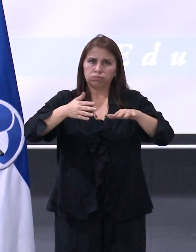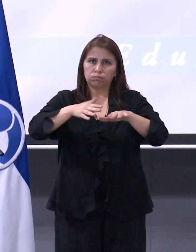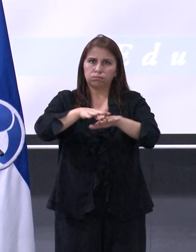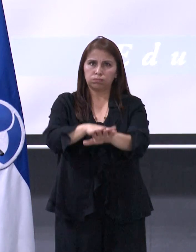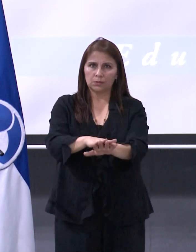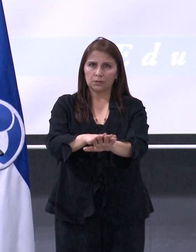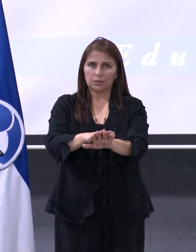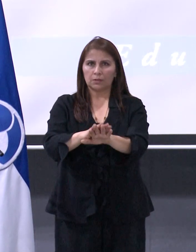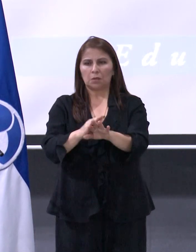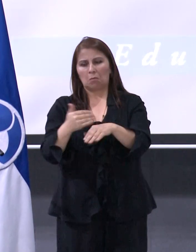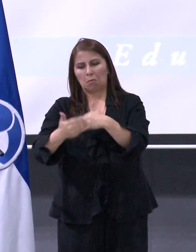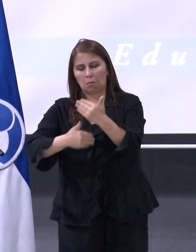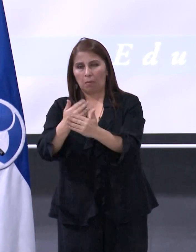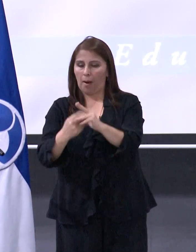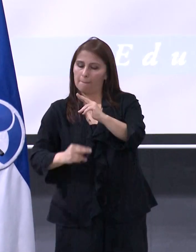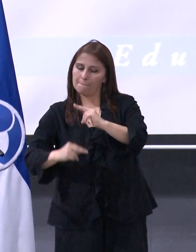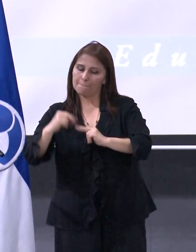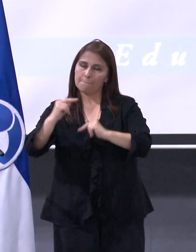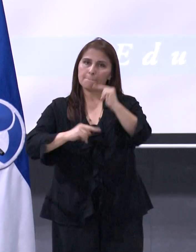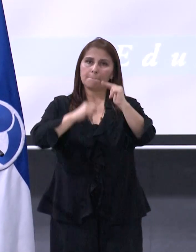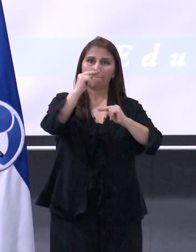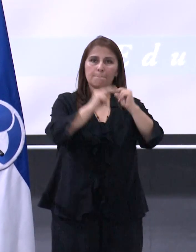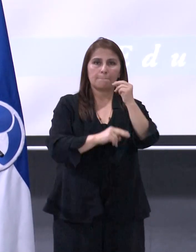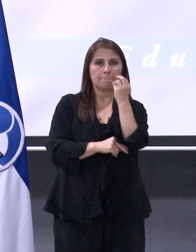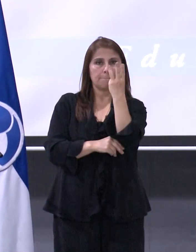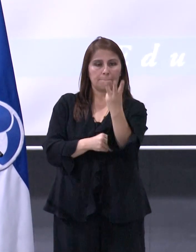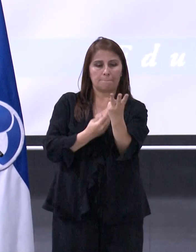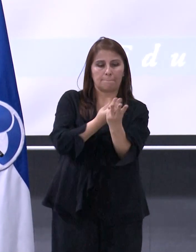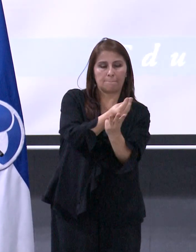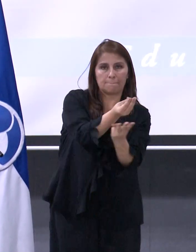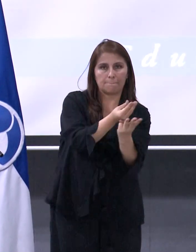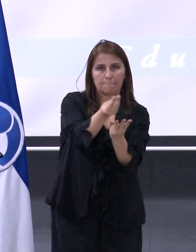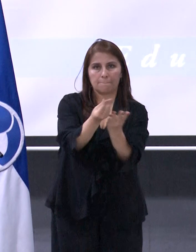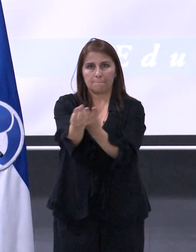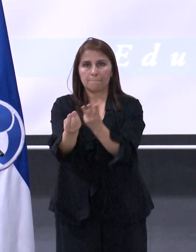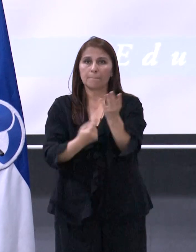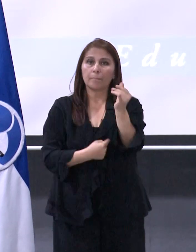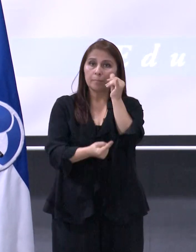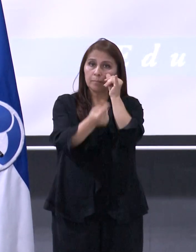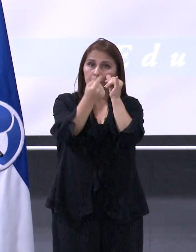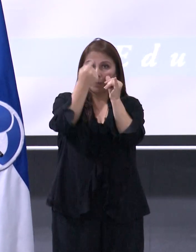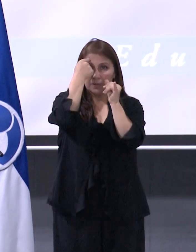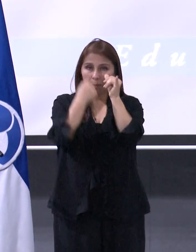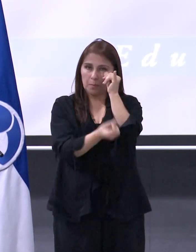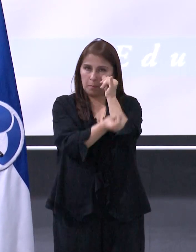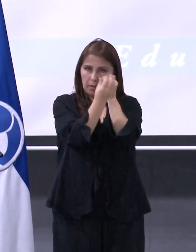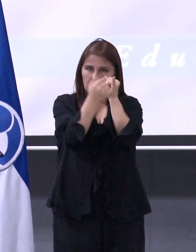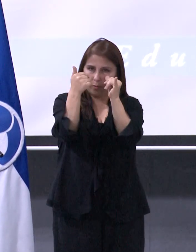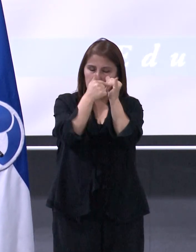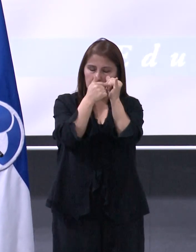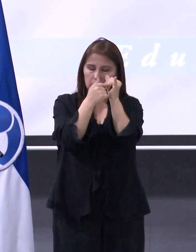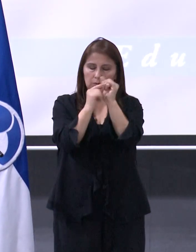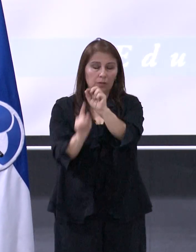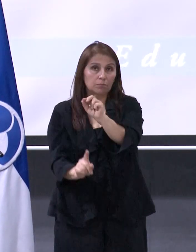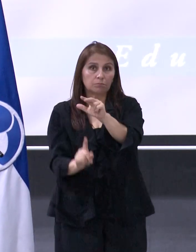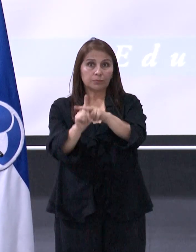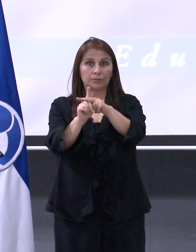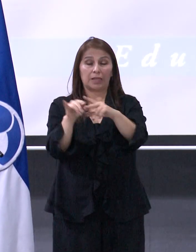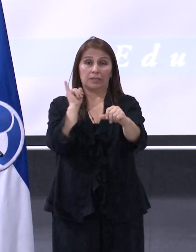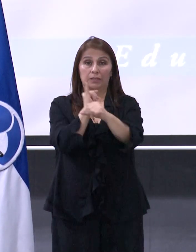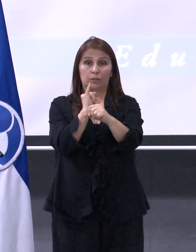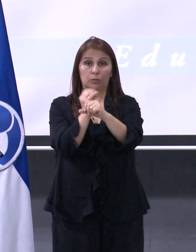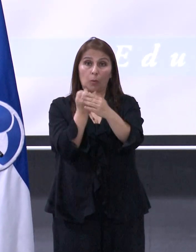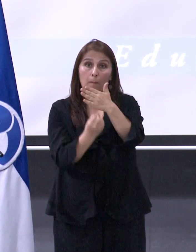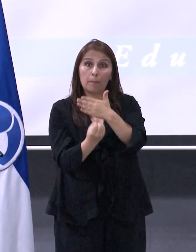fueron construyendo como gran tres grandes tendencias en el pensamiento pedagógico y el primer momento donde surge listo pedagógico para señoritas